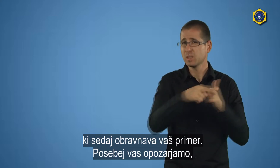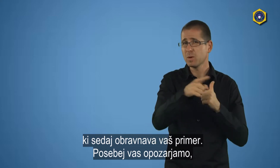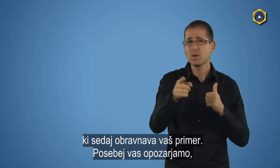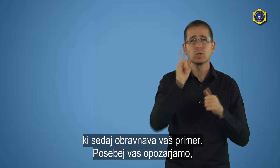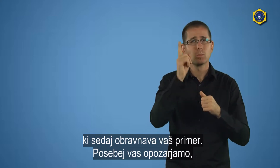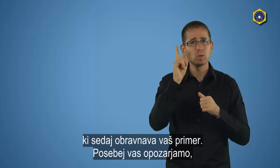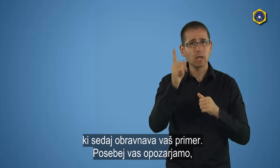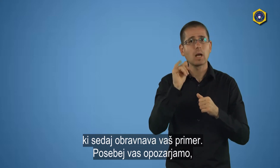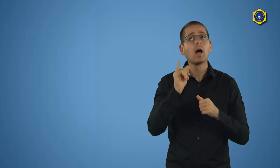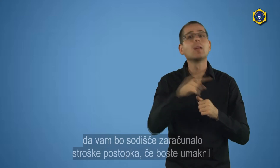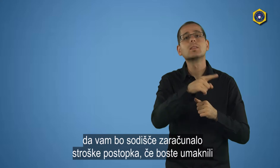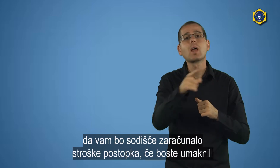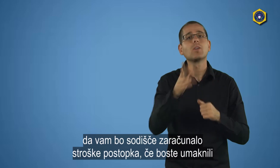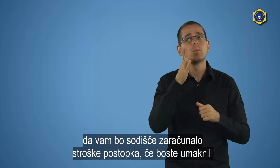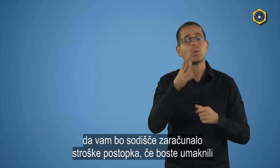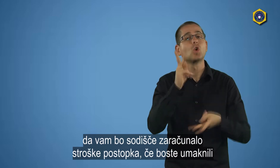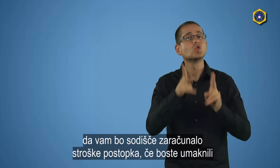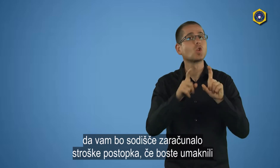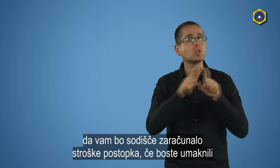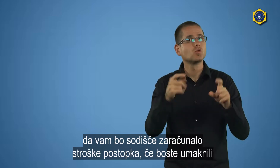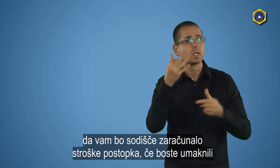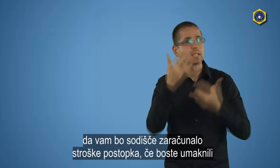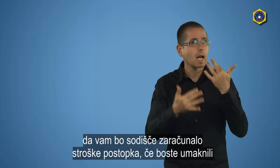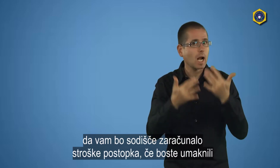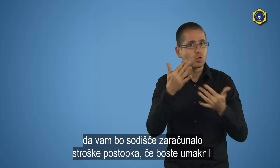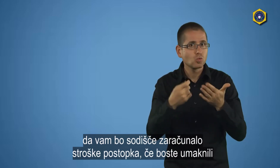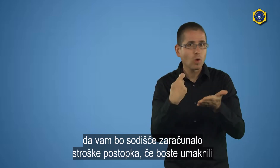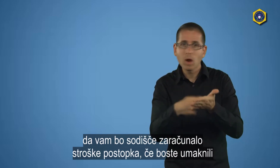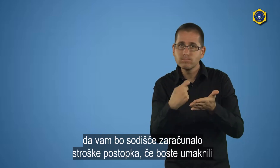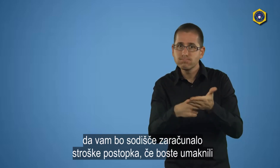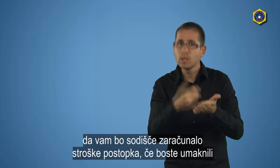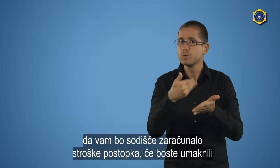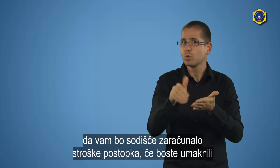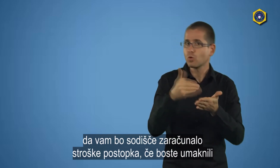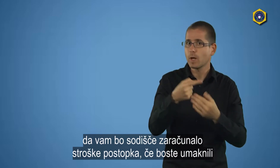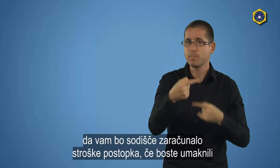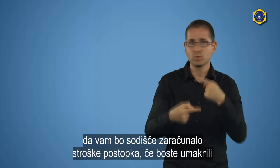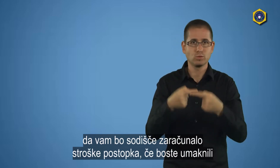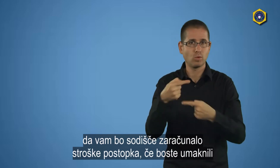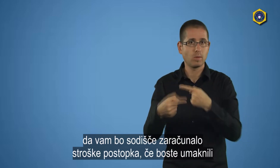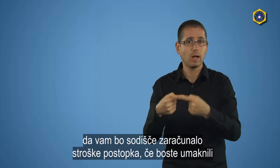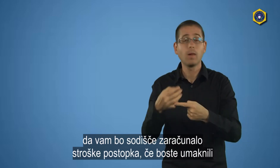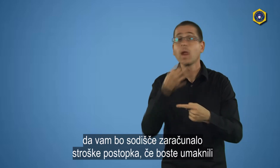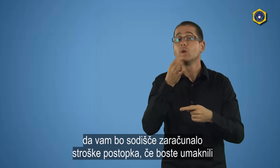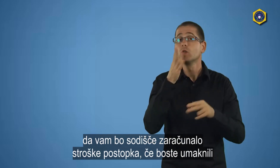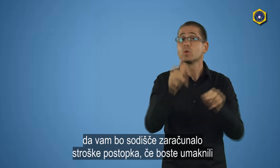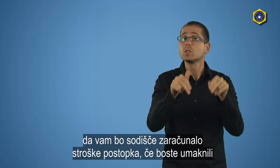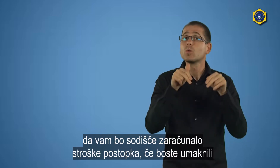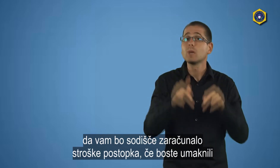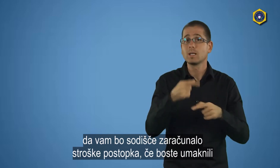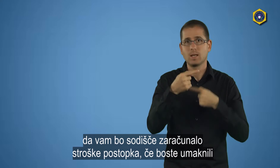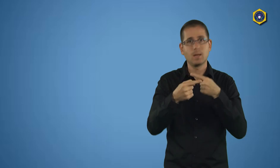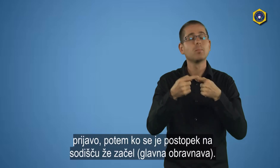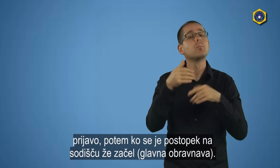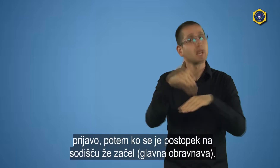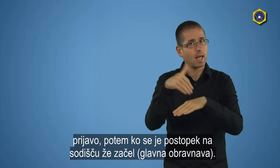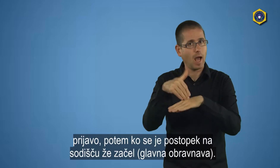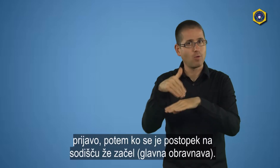Posebej vas opozarjamo, da vam bo sodišče zaračunalo stroške postopka, če boste umaknili prijavo, potem ko se je postopek na